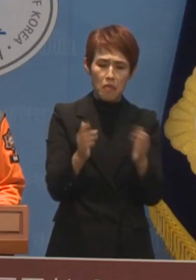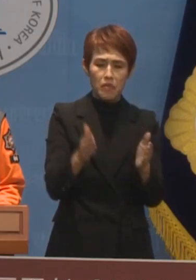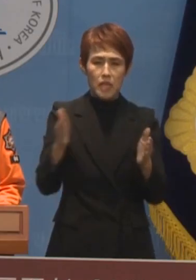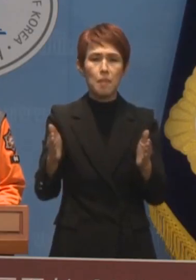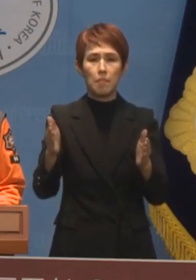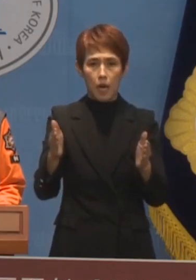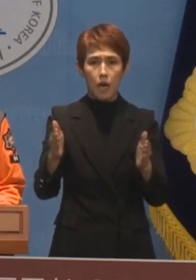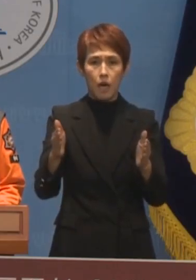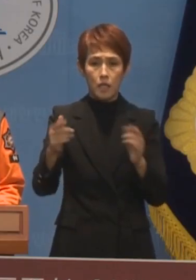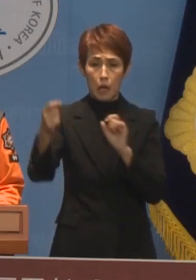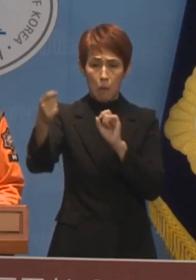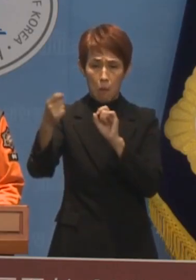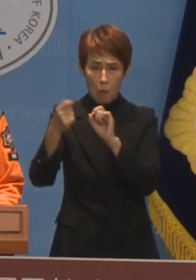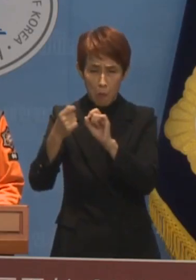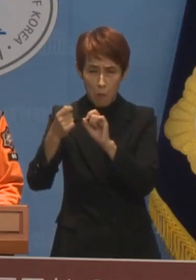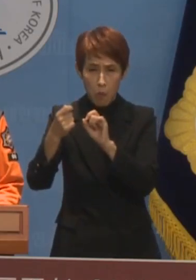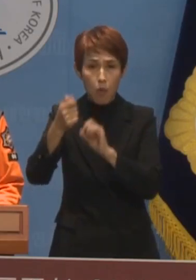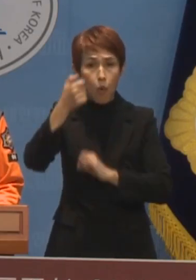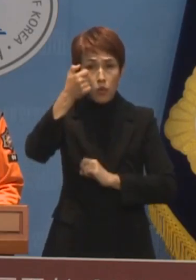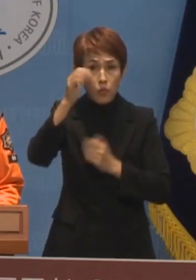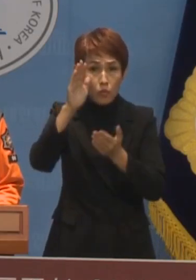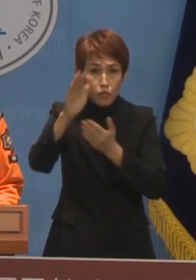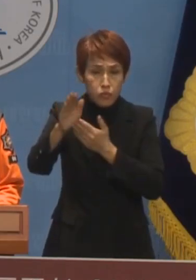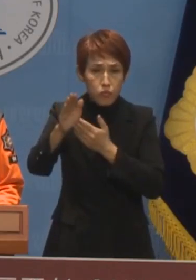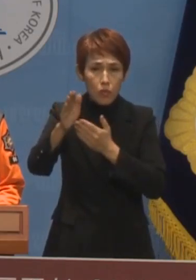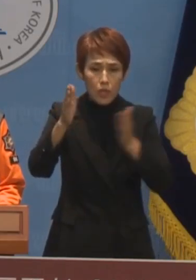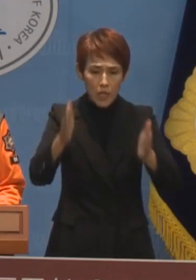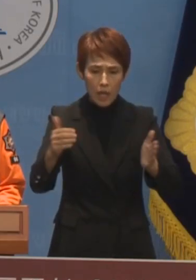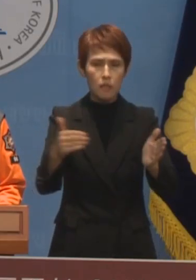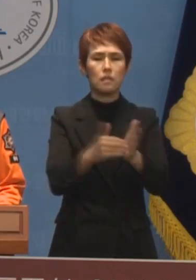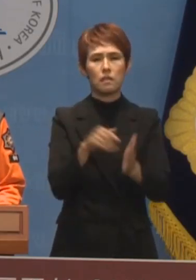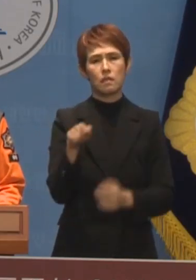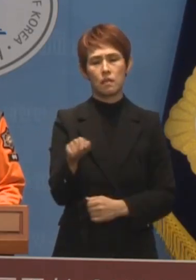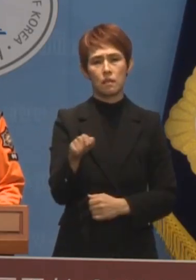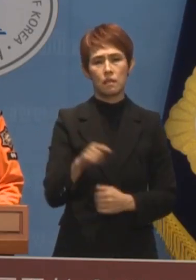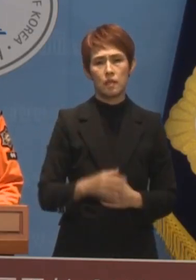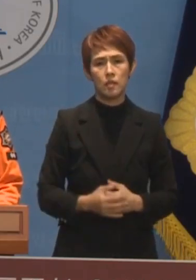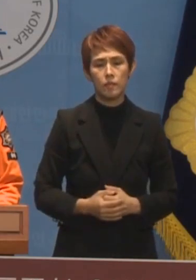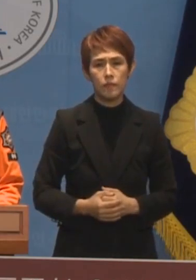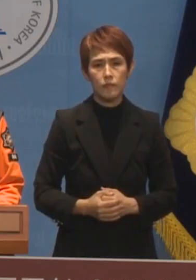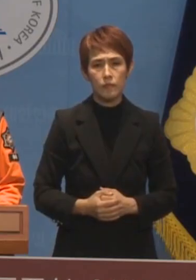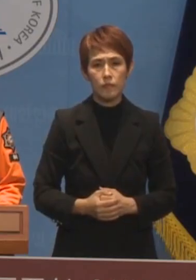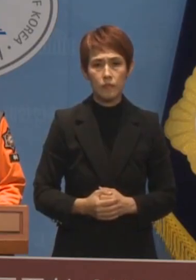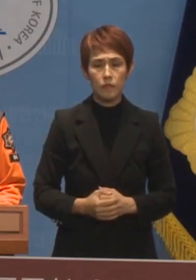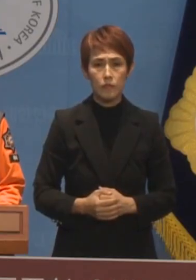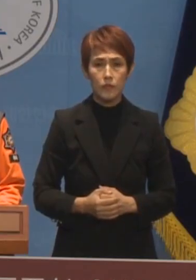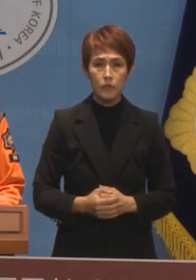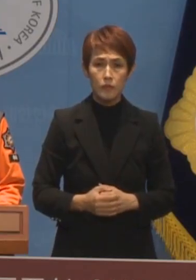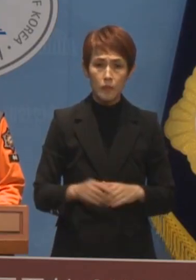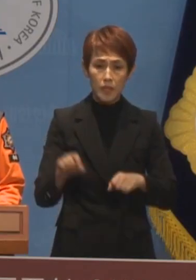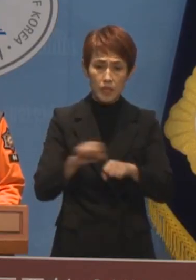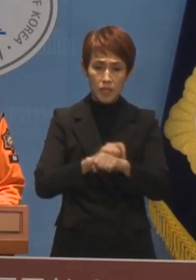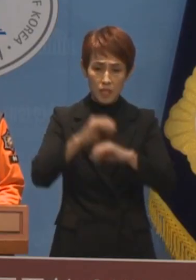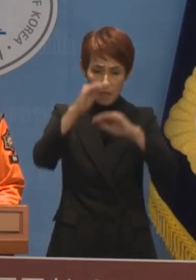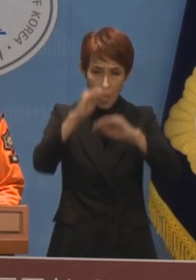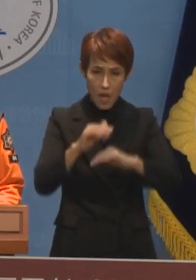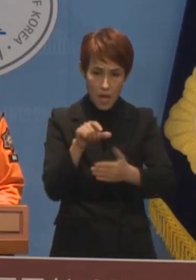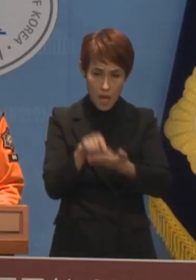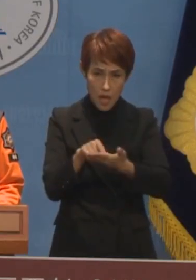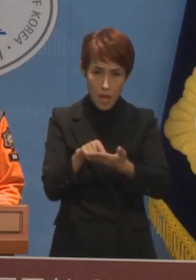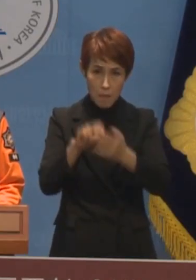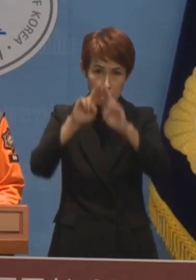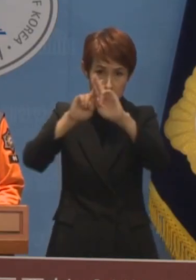이제 그 일몰 기한이 50일도 채 남지 않았습니다. 만약 이번에 특례 규정이 폐지될